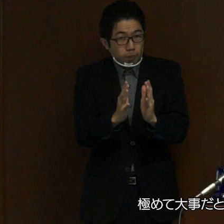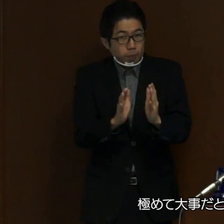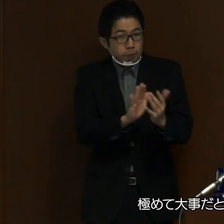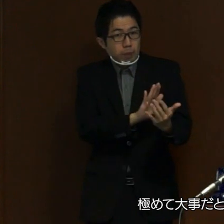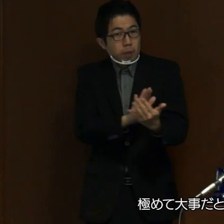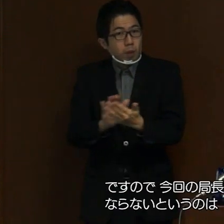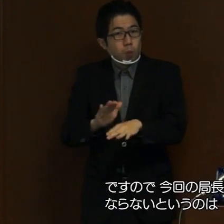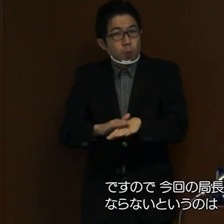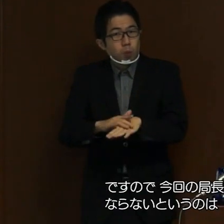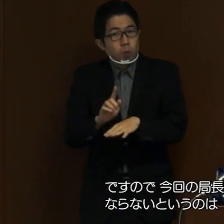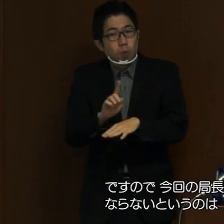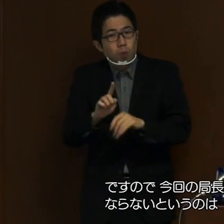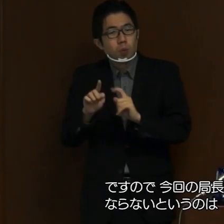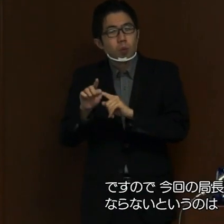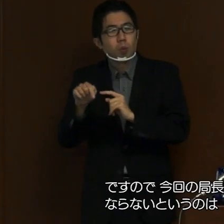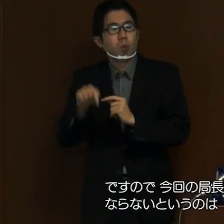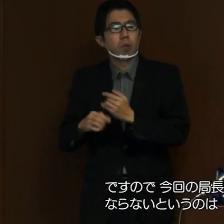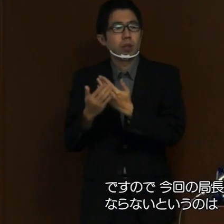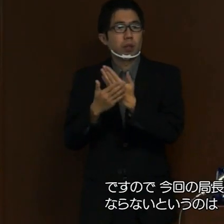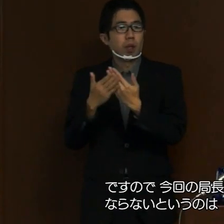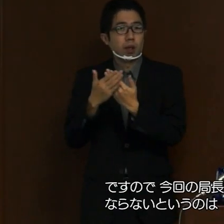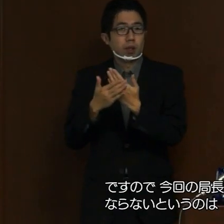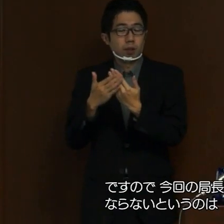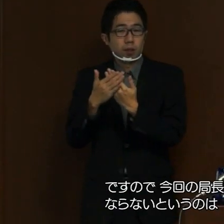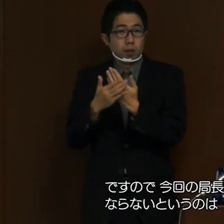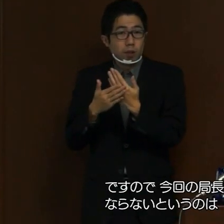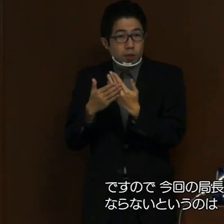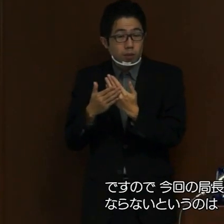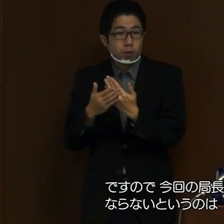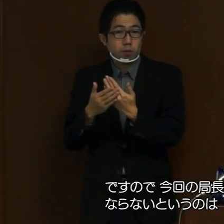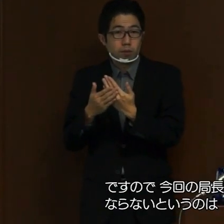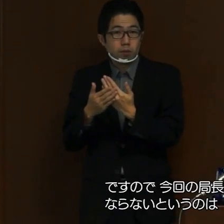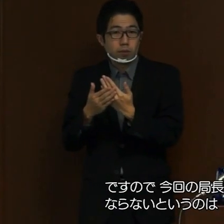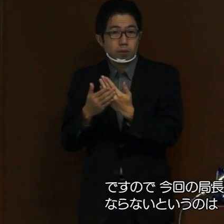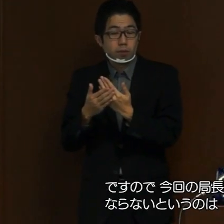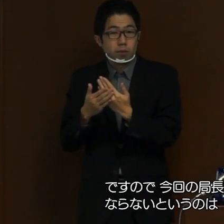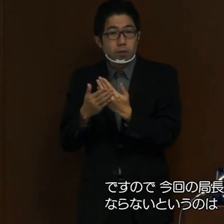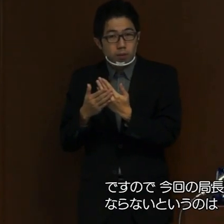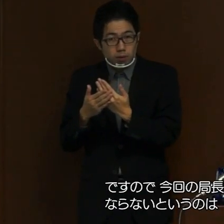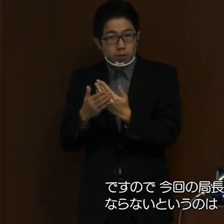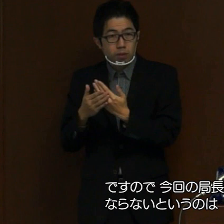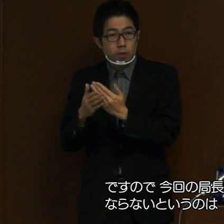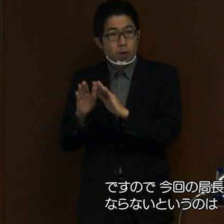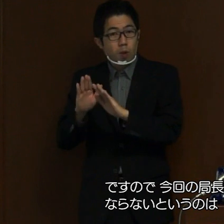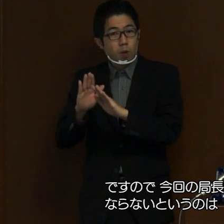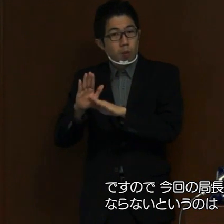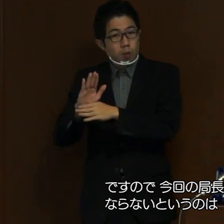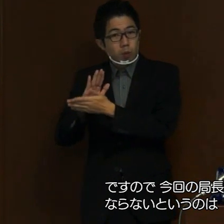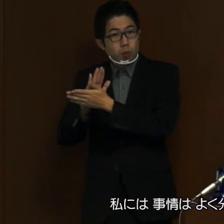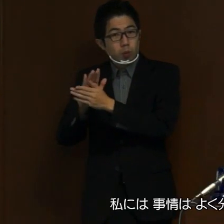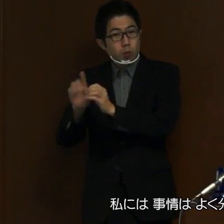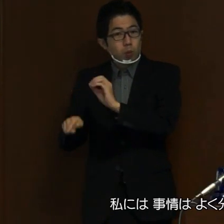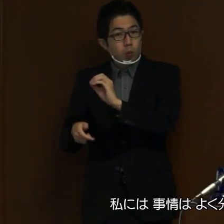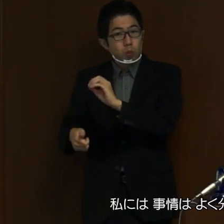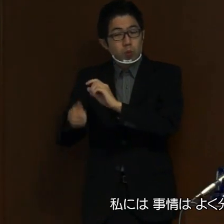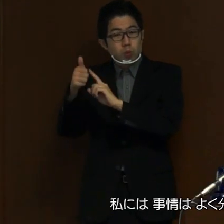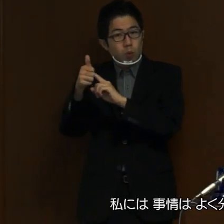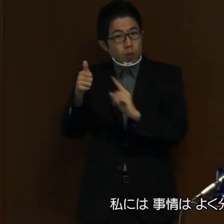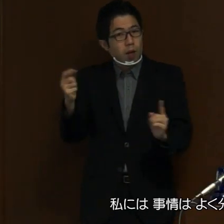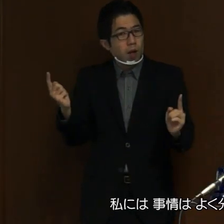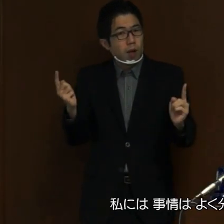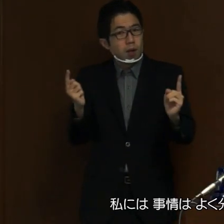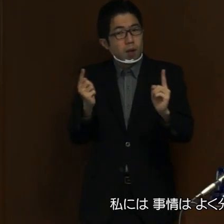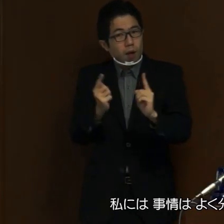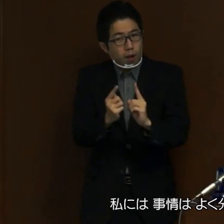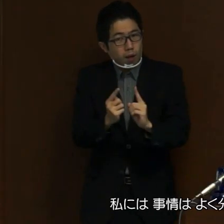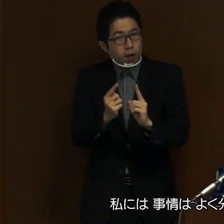思っています。ですので、今回 その局長さんがお会いになるならないというのは私はちょっと事情は